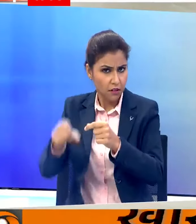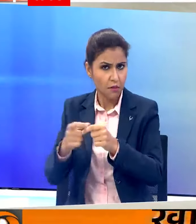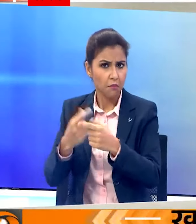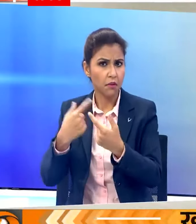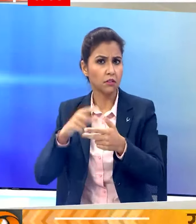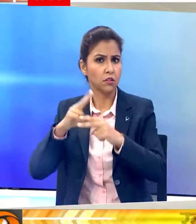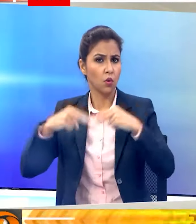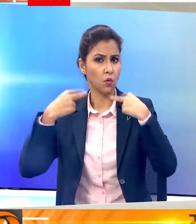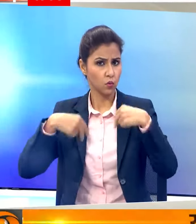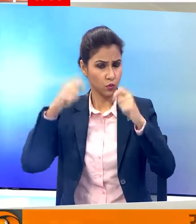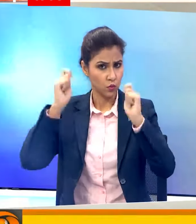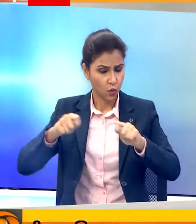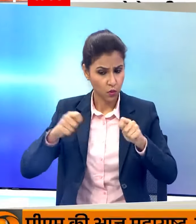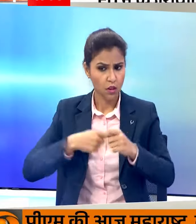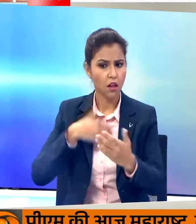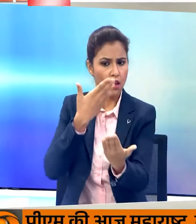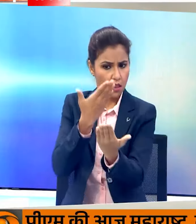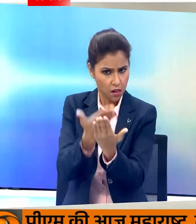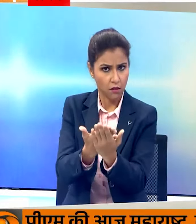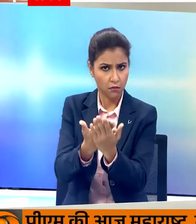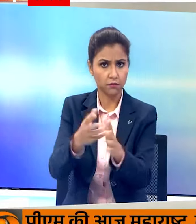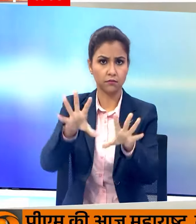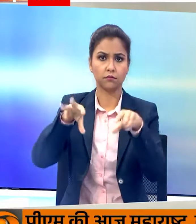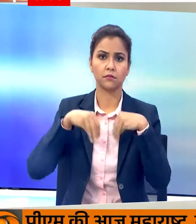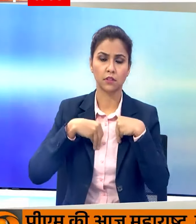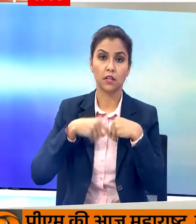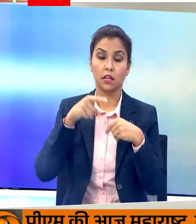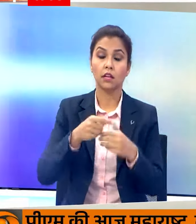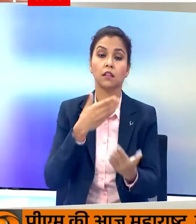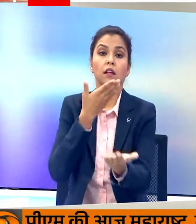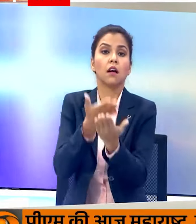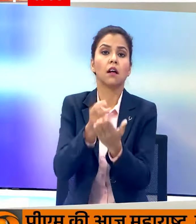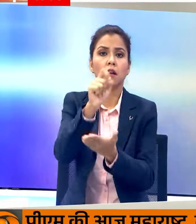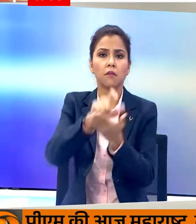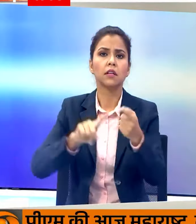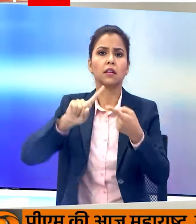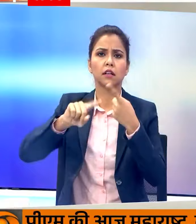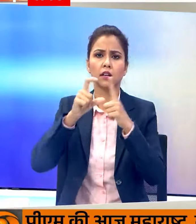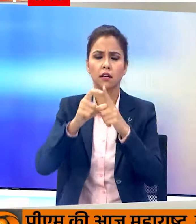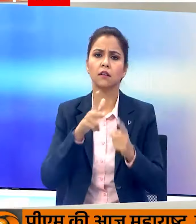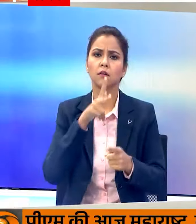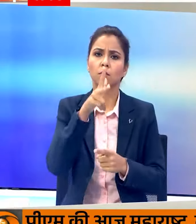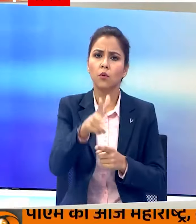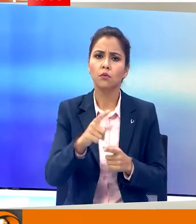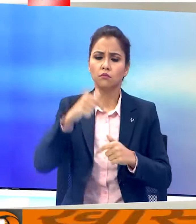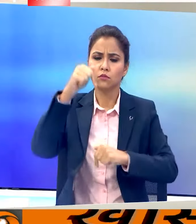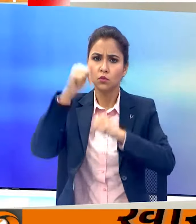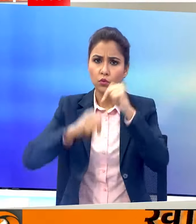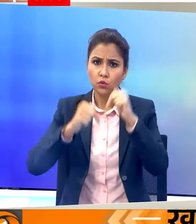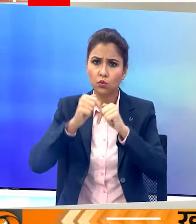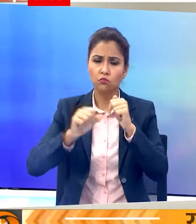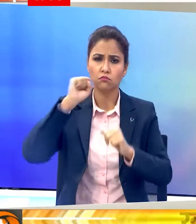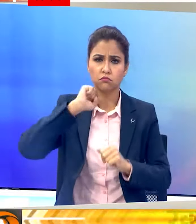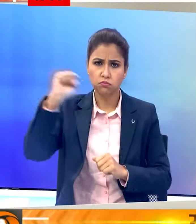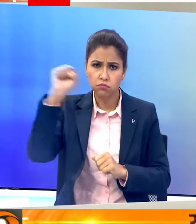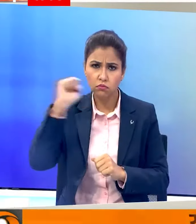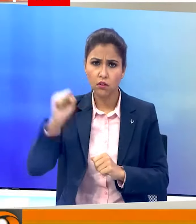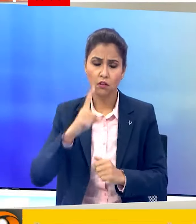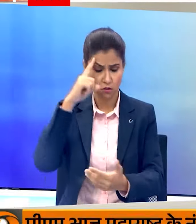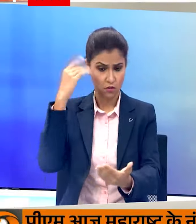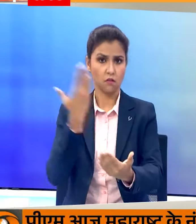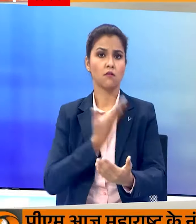ने सुप्रीम कोर्ट में हलफनामा दायर किया था इस हलफनामे में ईडी ने कहा है कि चुनाव के लिए प्रचार करने का